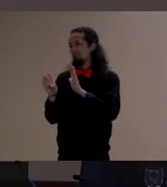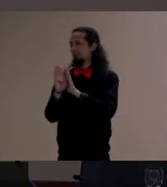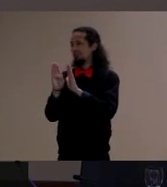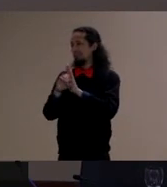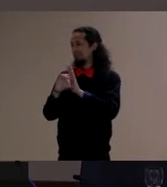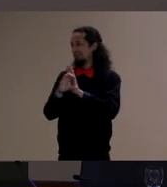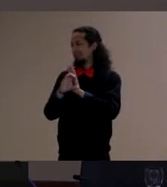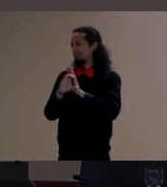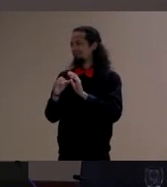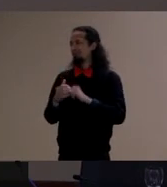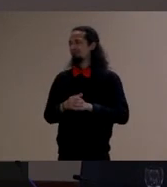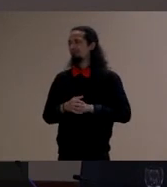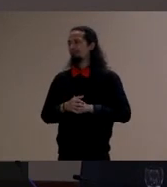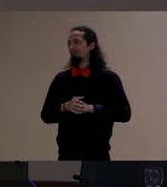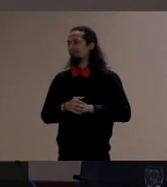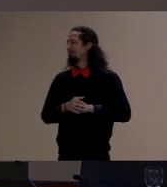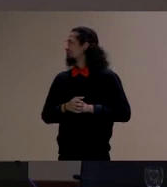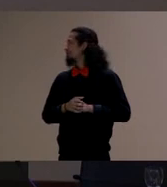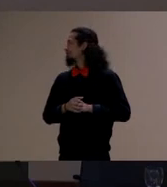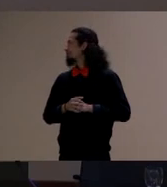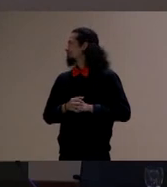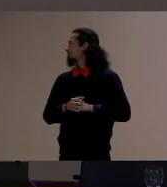I like